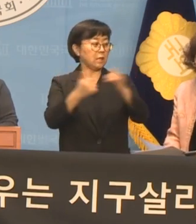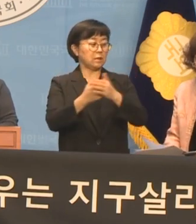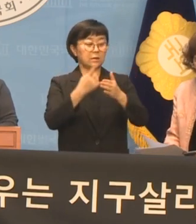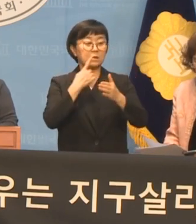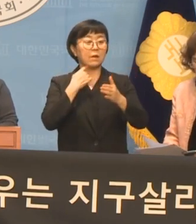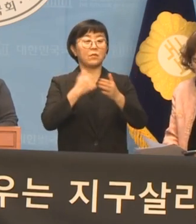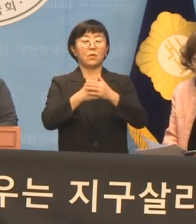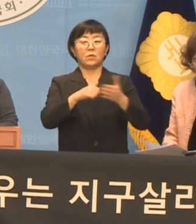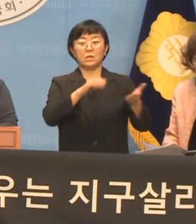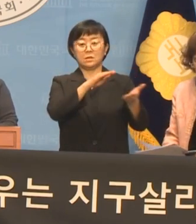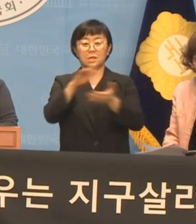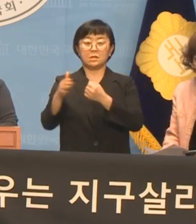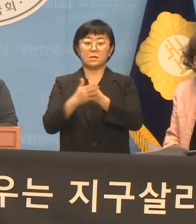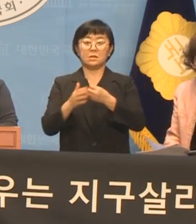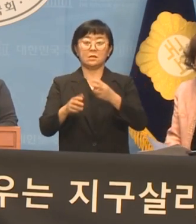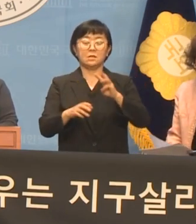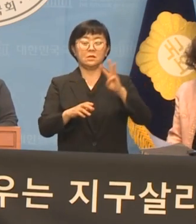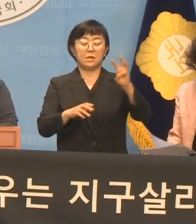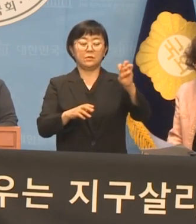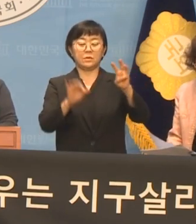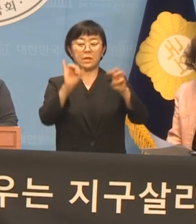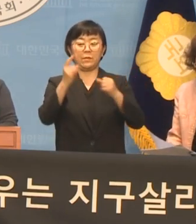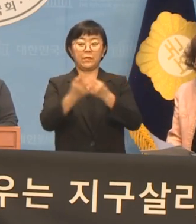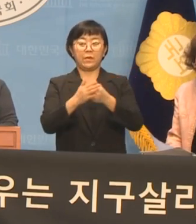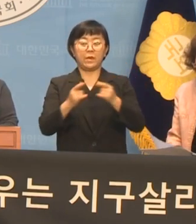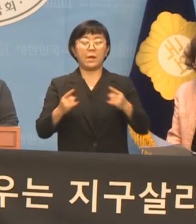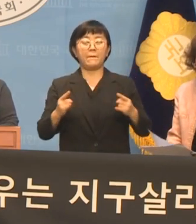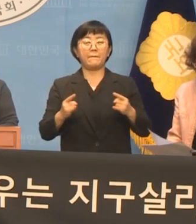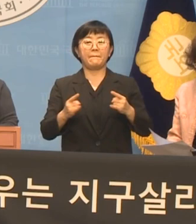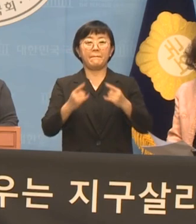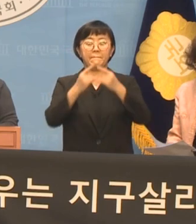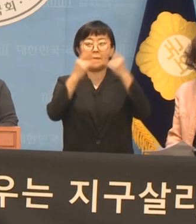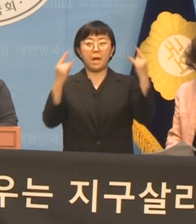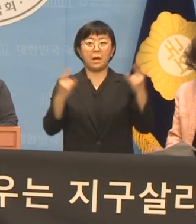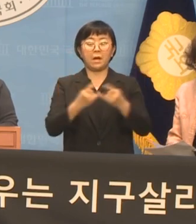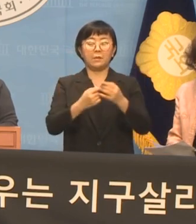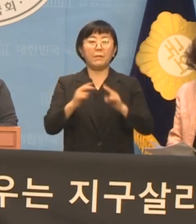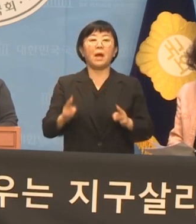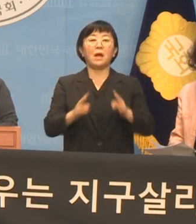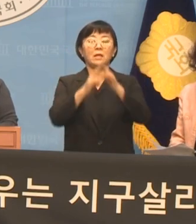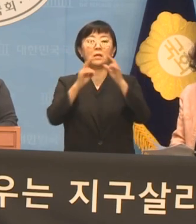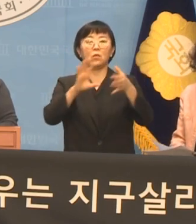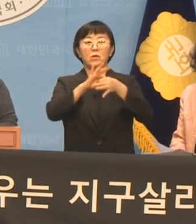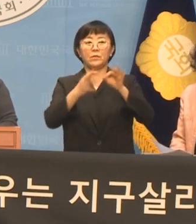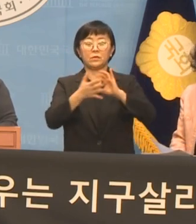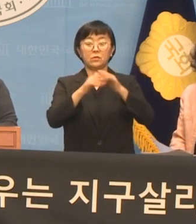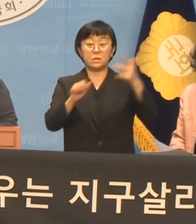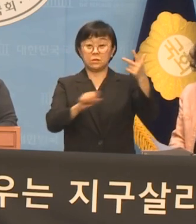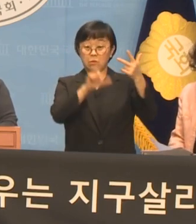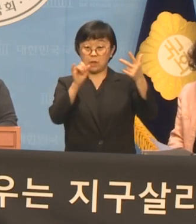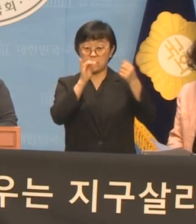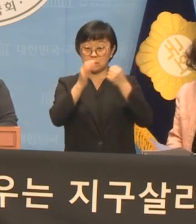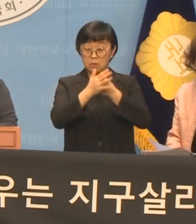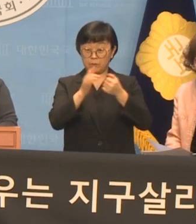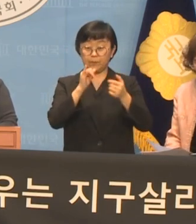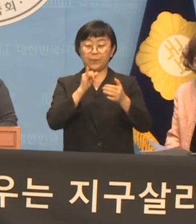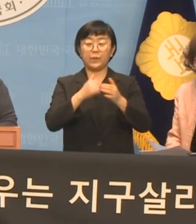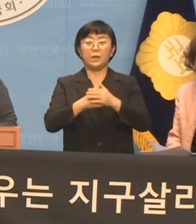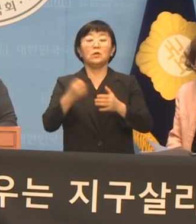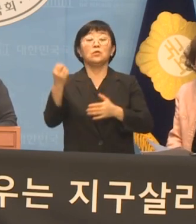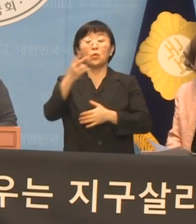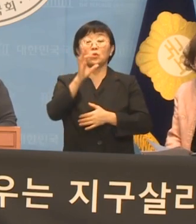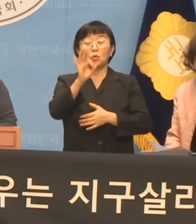탐욕의 잔치인 제33회 파리 올림픽도 7월에 열린다. 돈 잔치의 올림픽으로